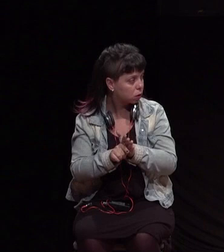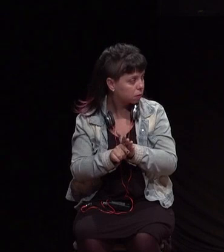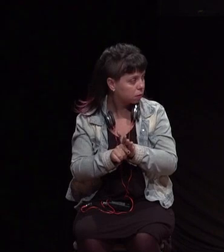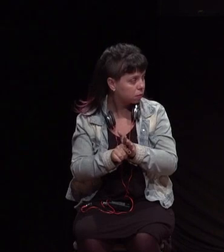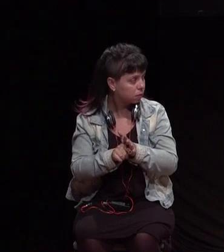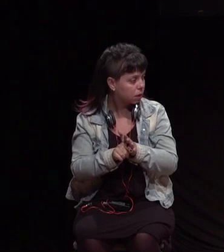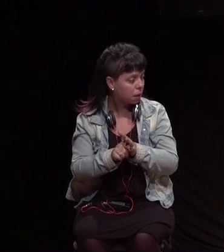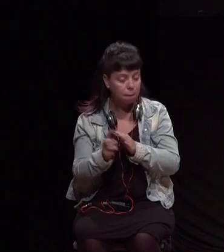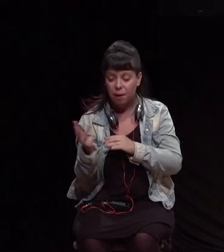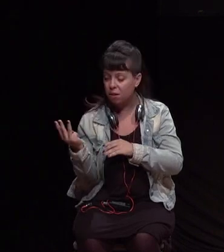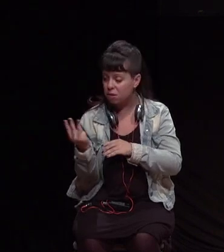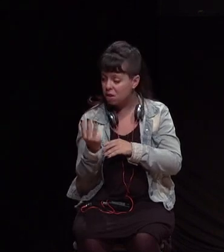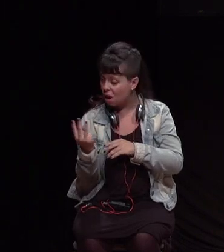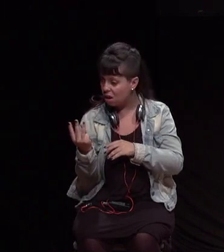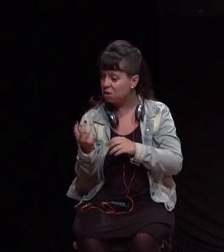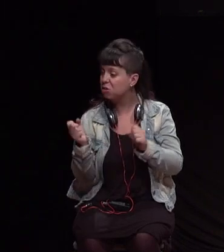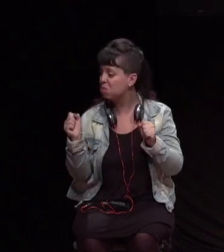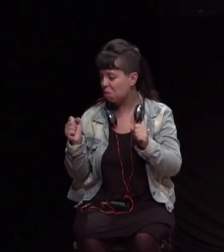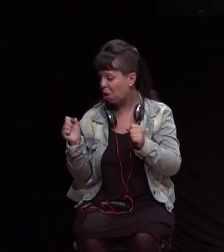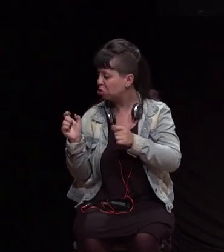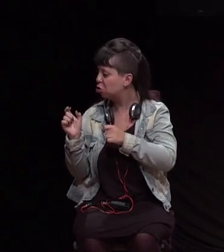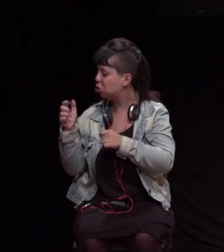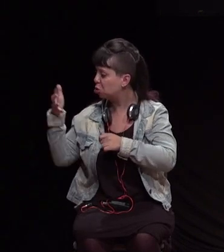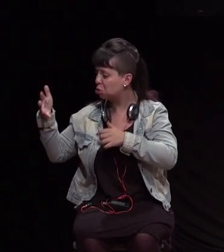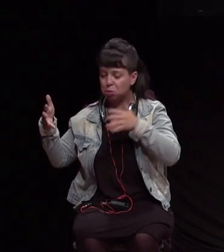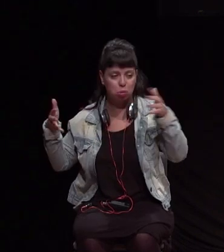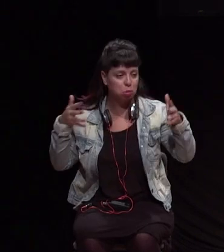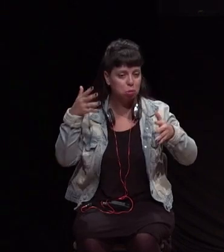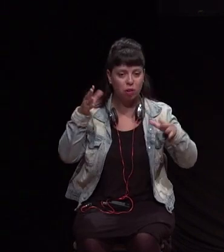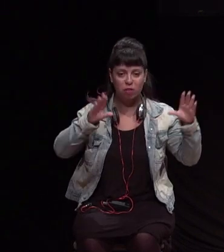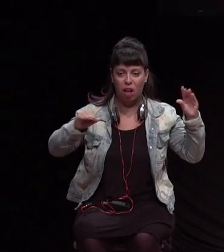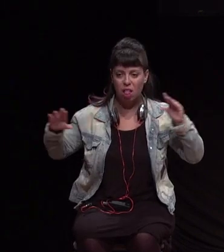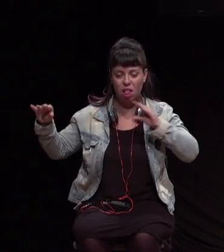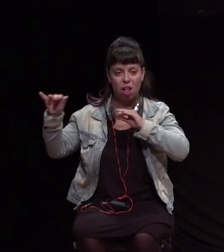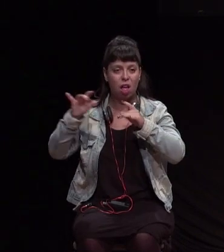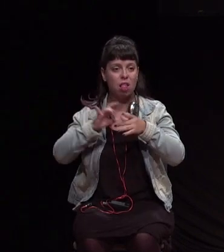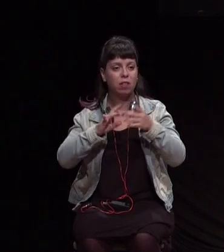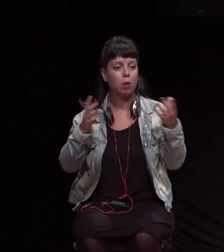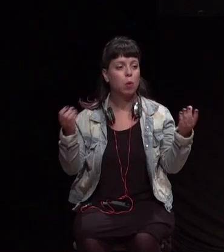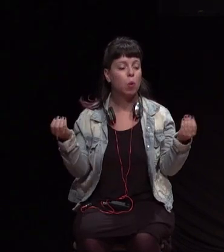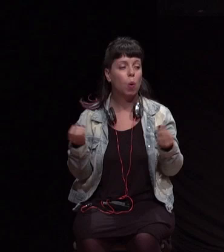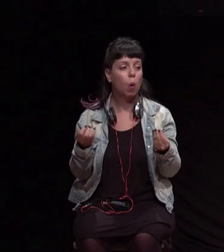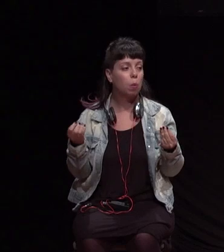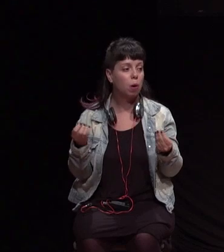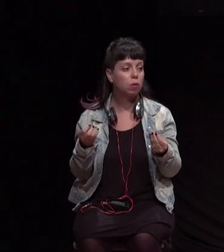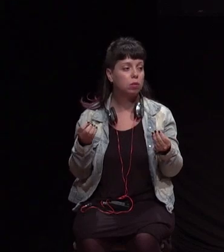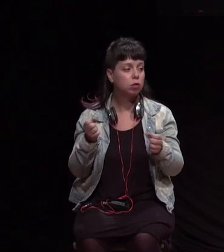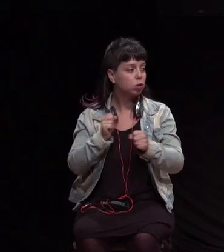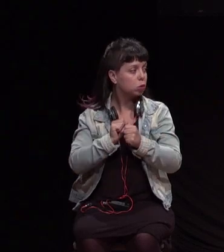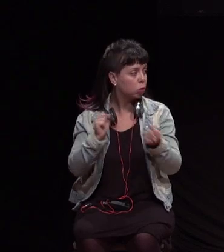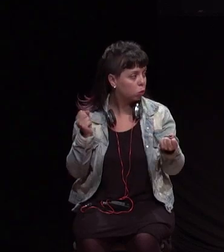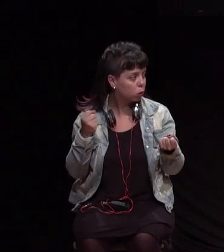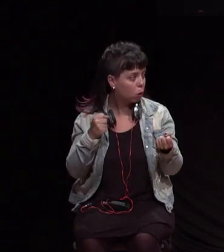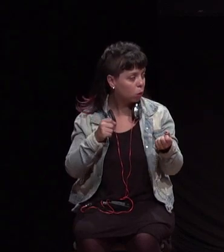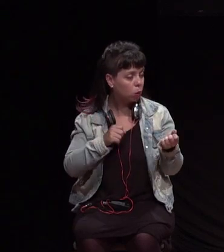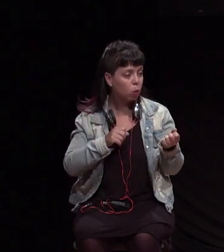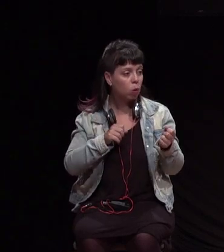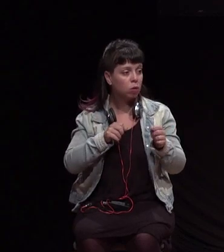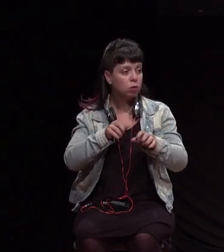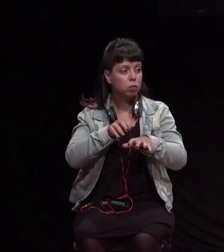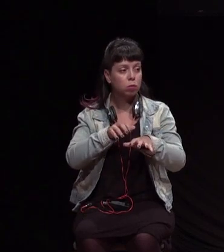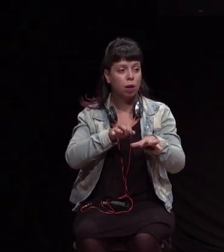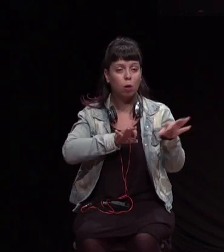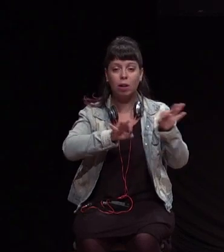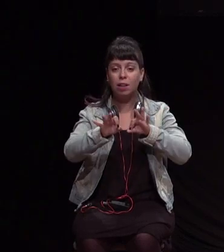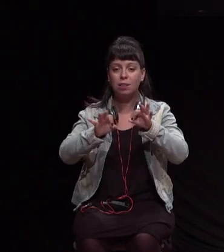pessoas da mesa, podem se manifestar livremente. Como desconstruir ou como criar um sistema que desmonte ou mesmo